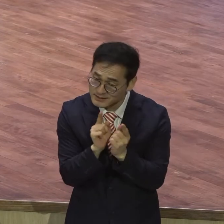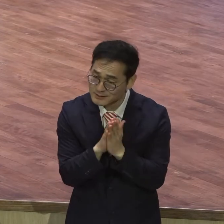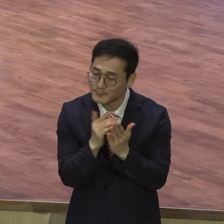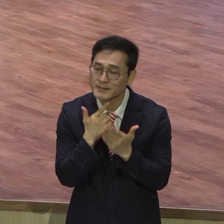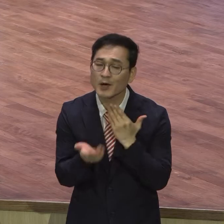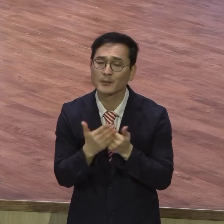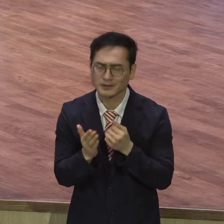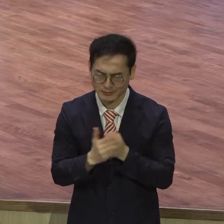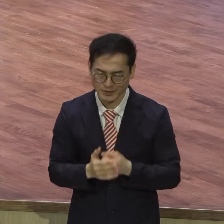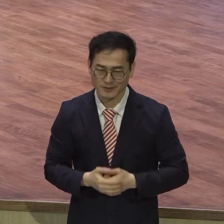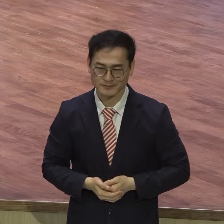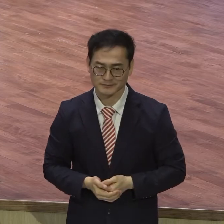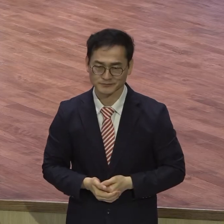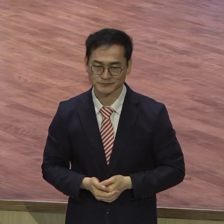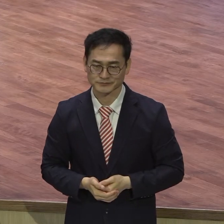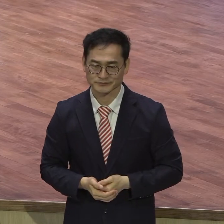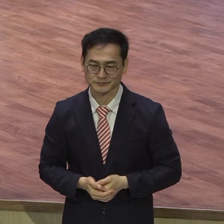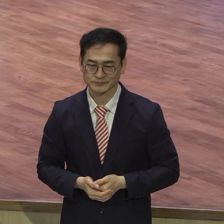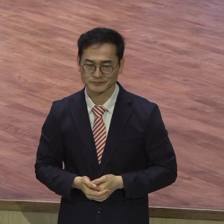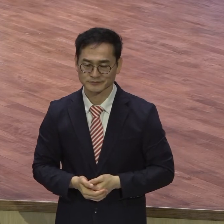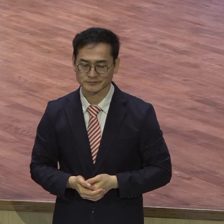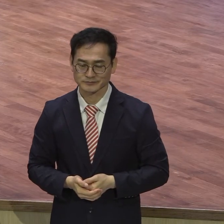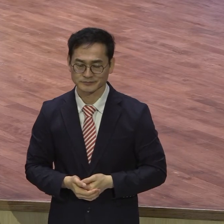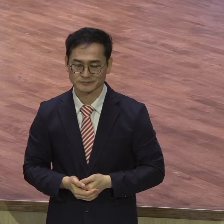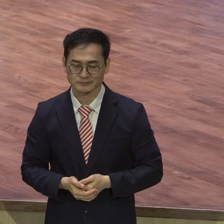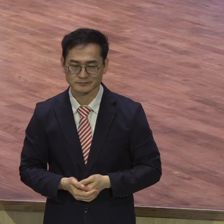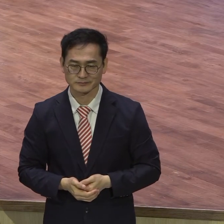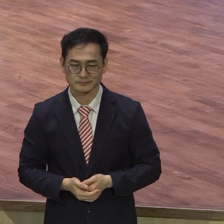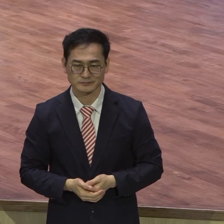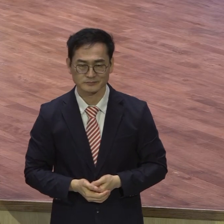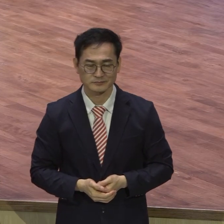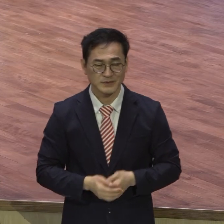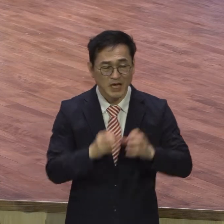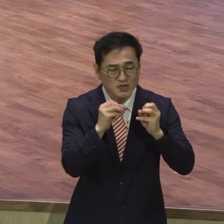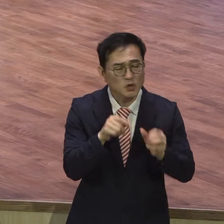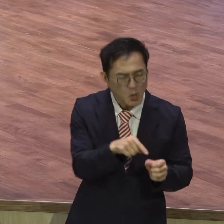종교생활하는 사람들은요 전도 성교하면 짜증 냅니다 신경질 냅니다